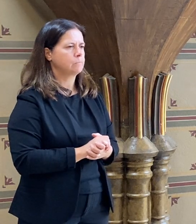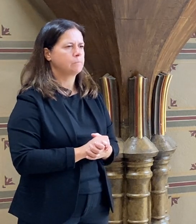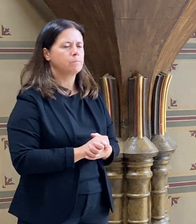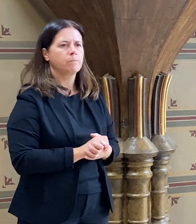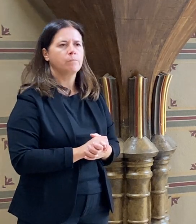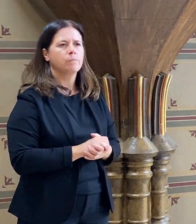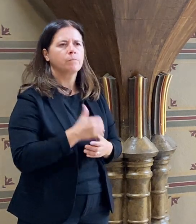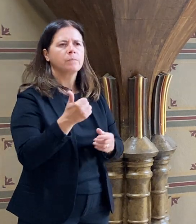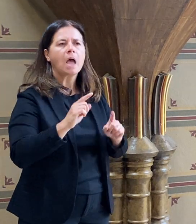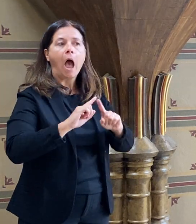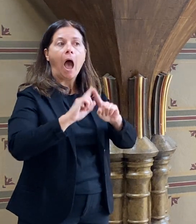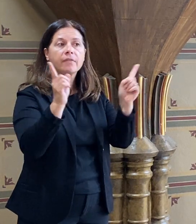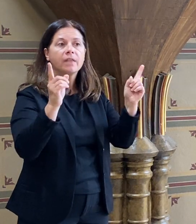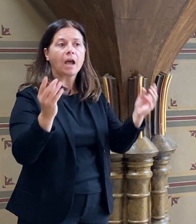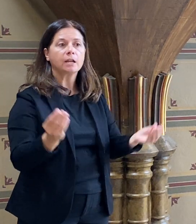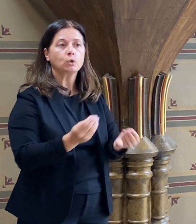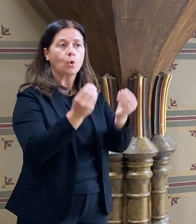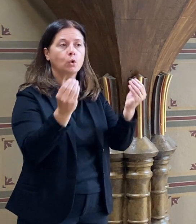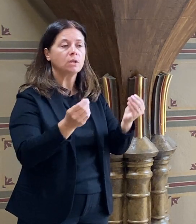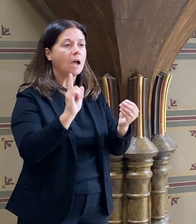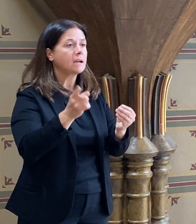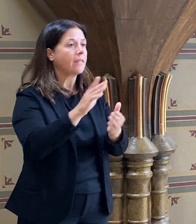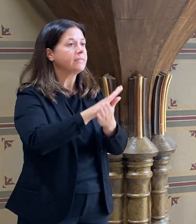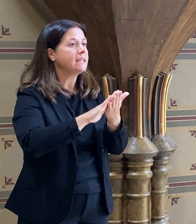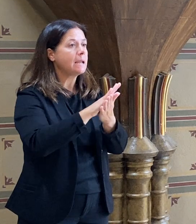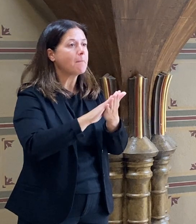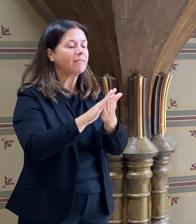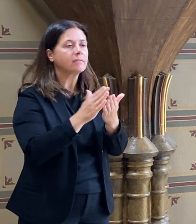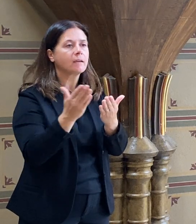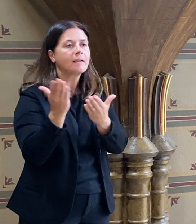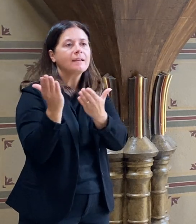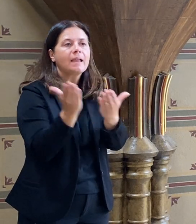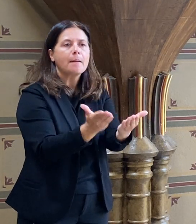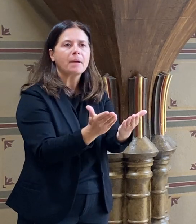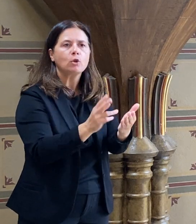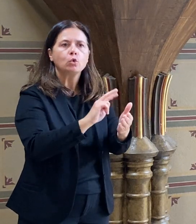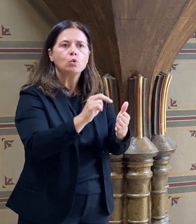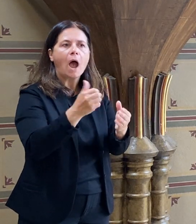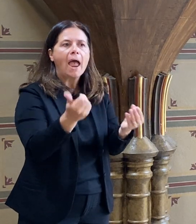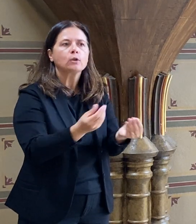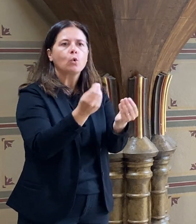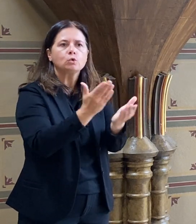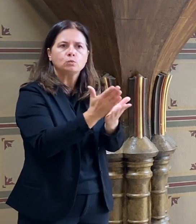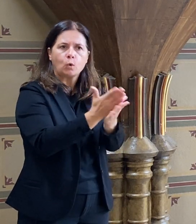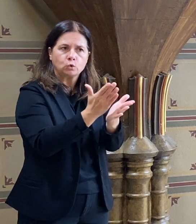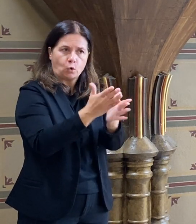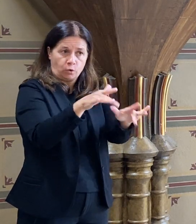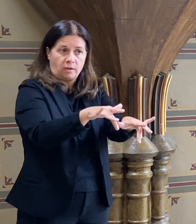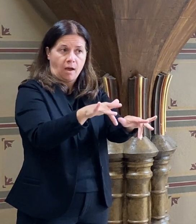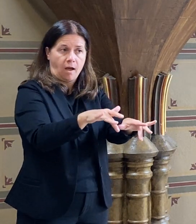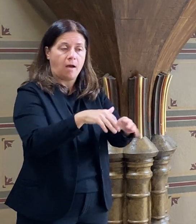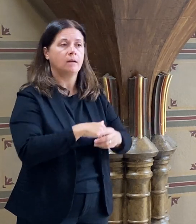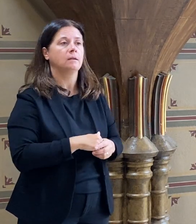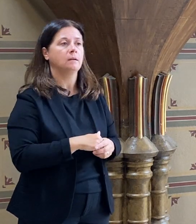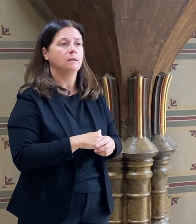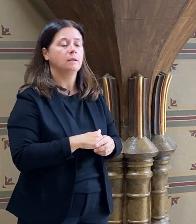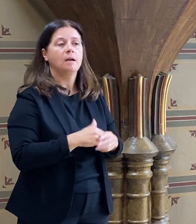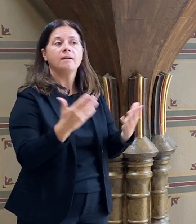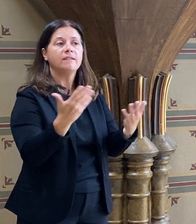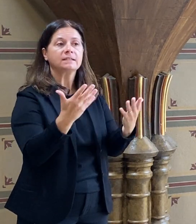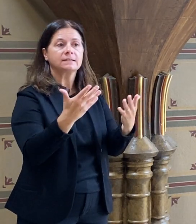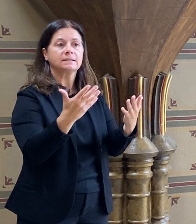Einen anderen Grund kann niemand legen, außer dem, der gelegt ist. Welcher